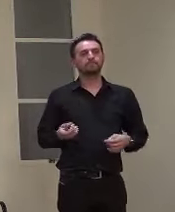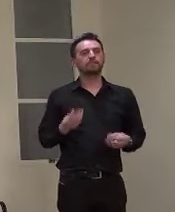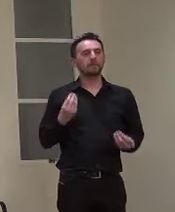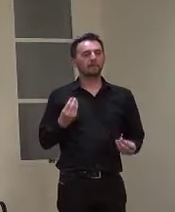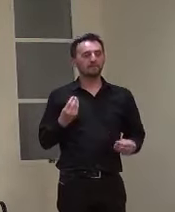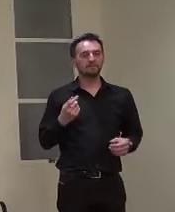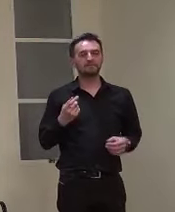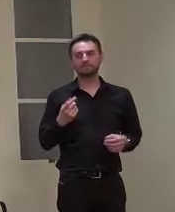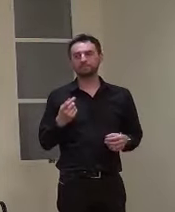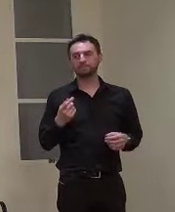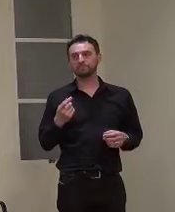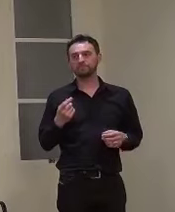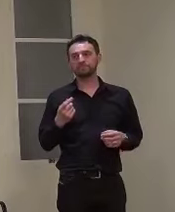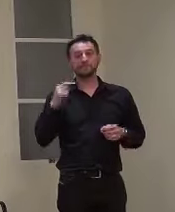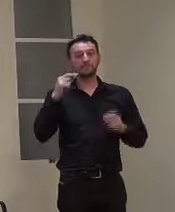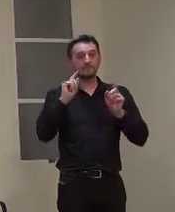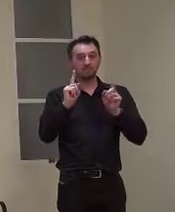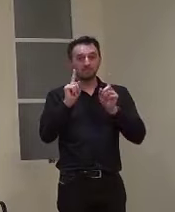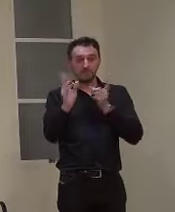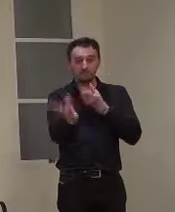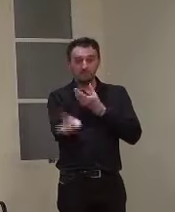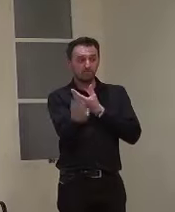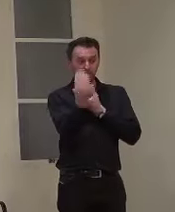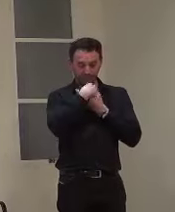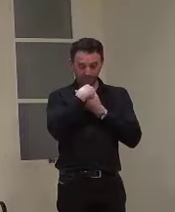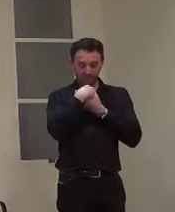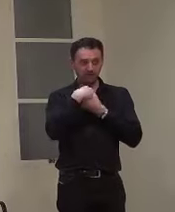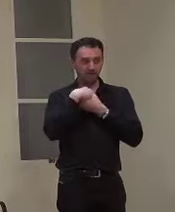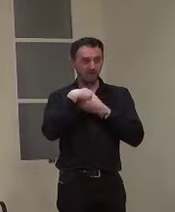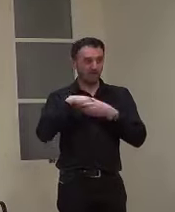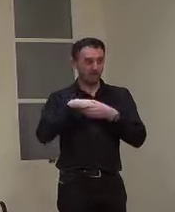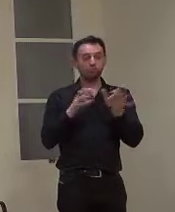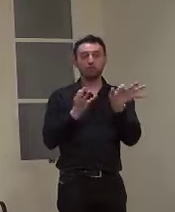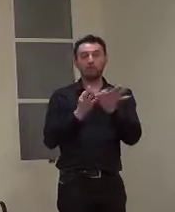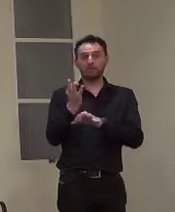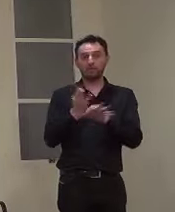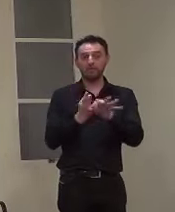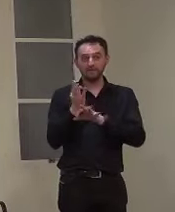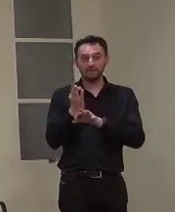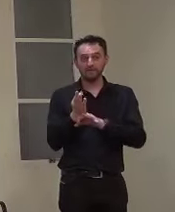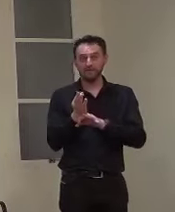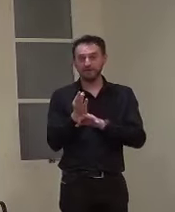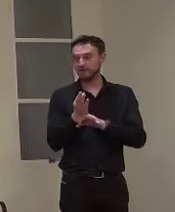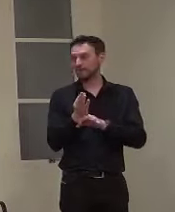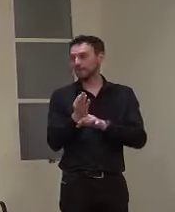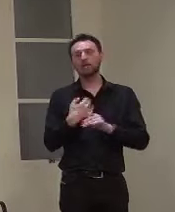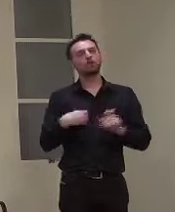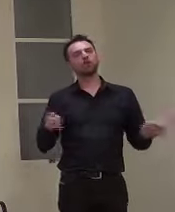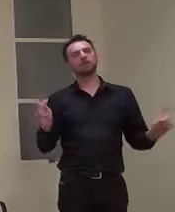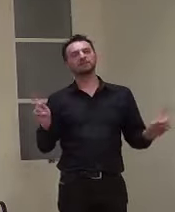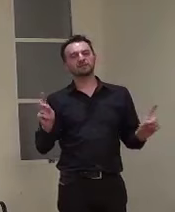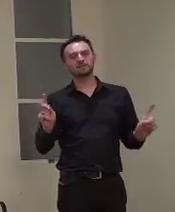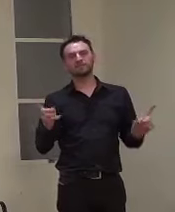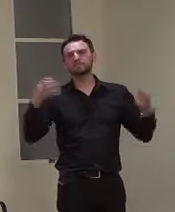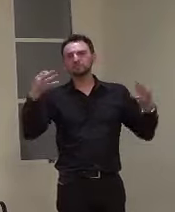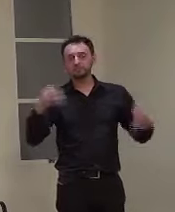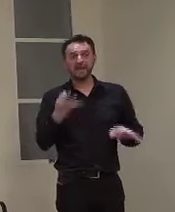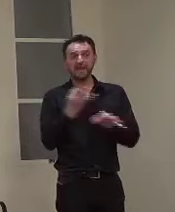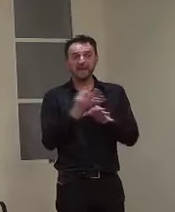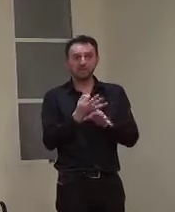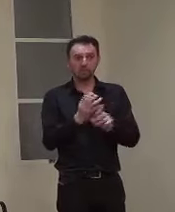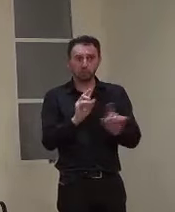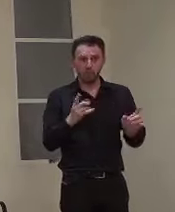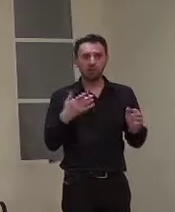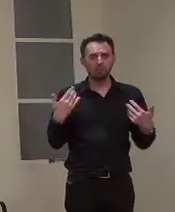es que hice inclusión educativa no es necesariamente escolar porque